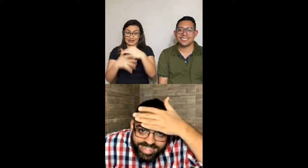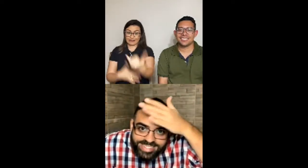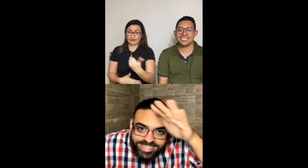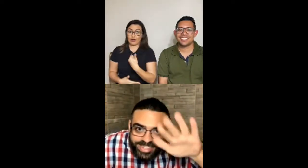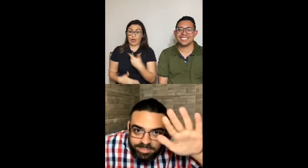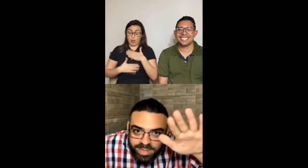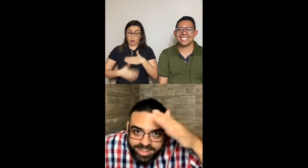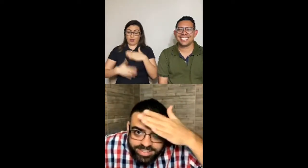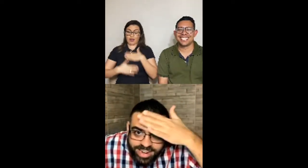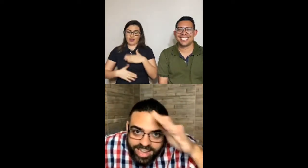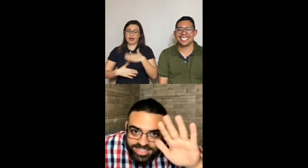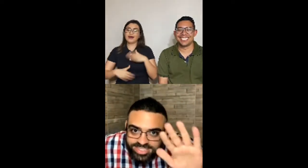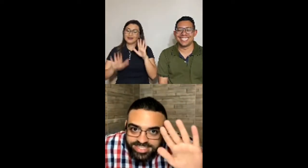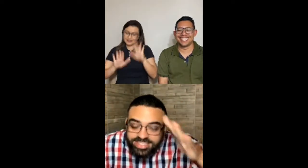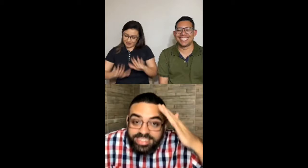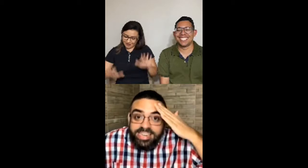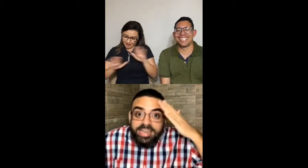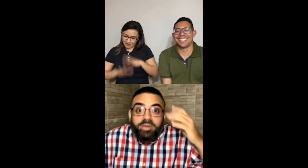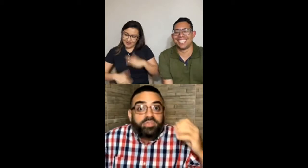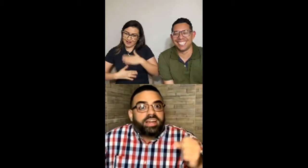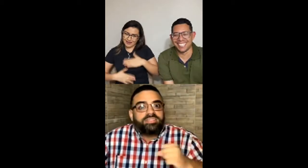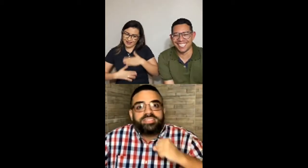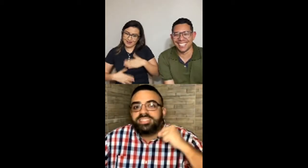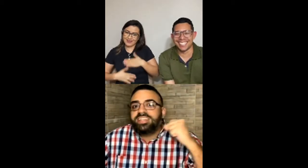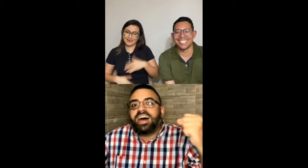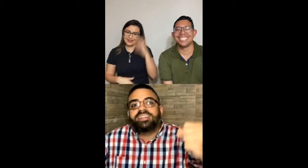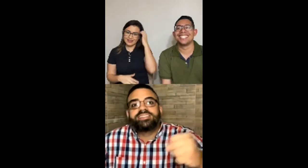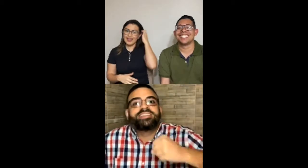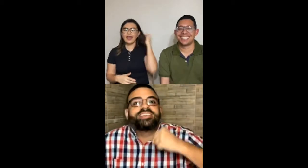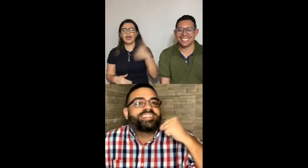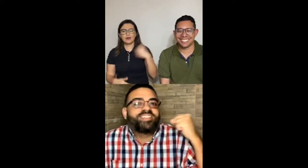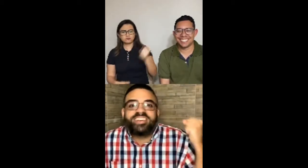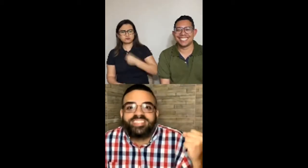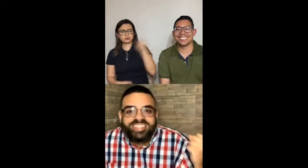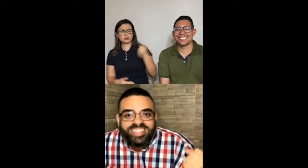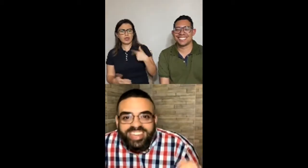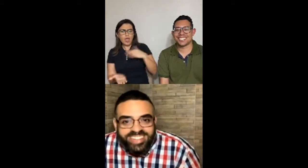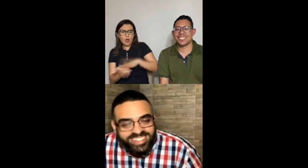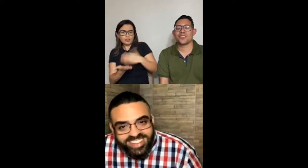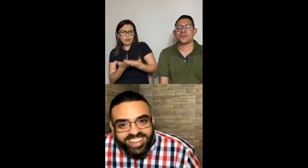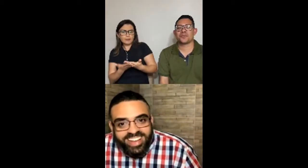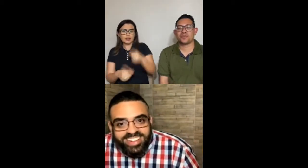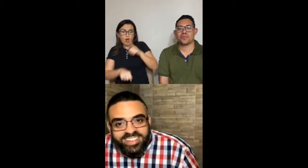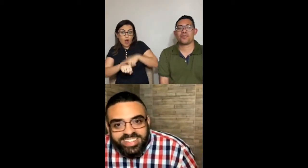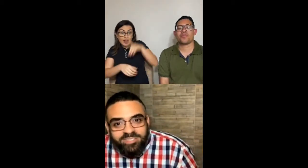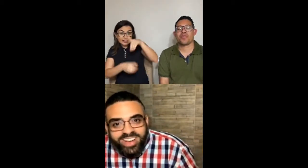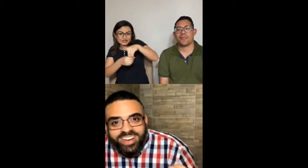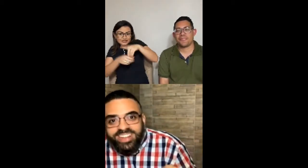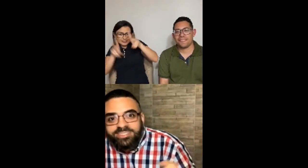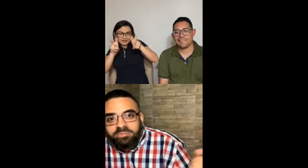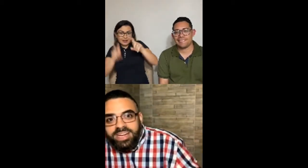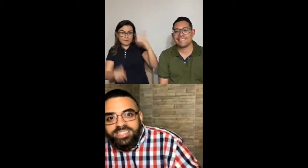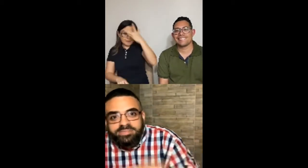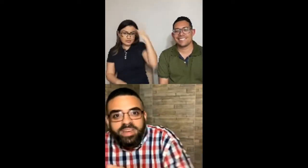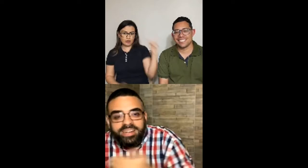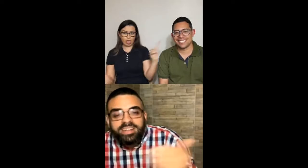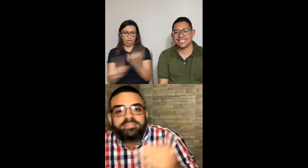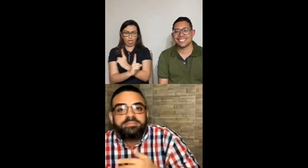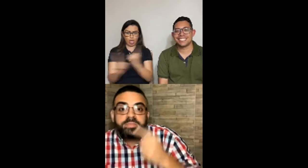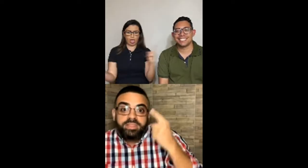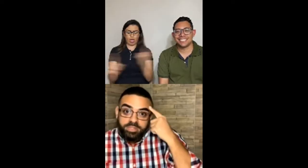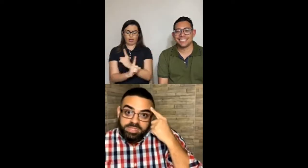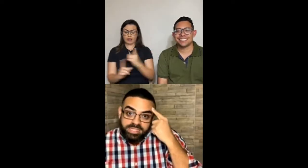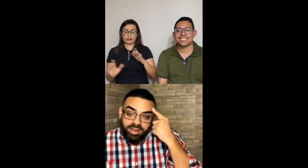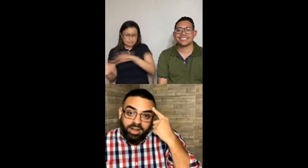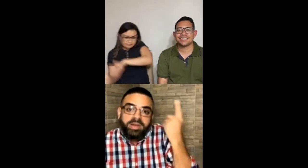Nossa, eu morri. Aí a líder do ministério, calma. Não é assim não, pera, relaxa. Eu ficava indignado. Eu